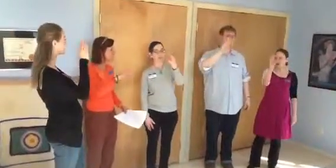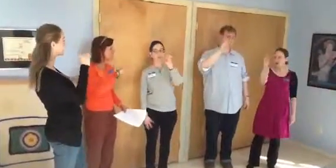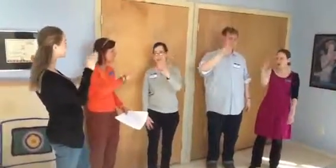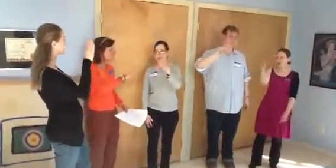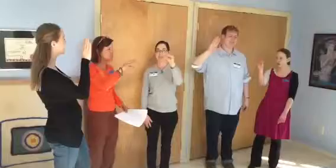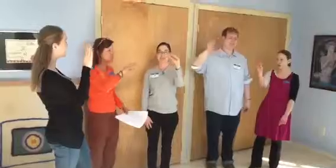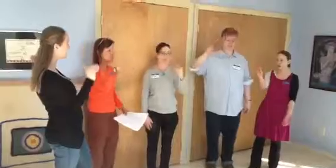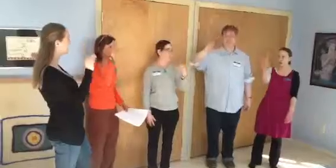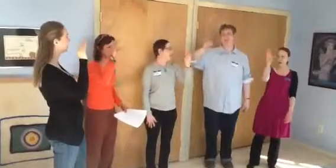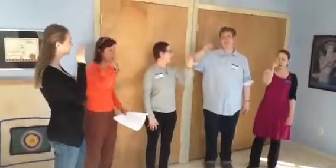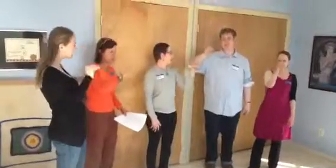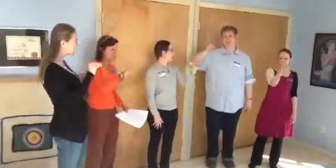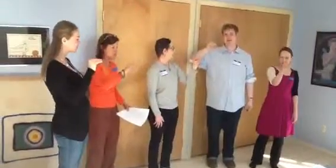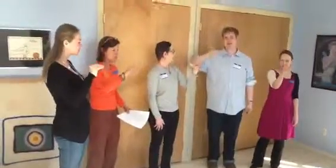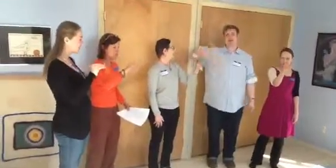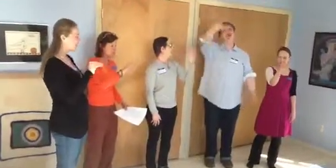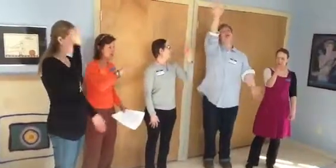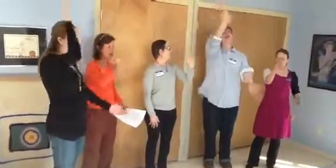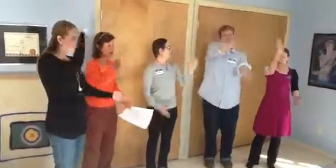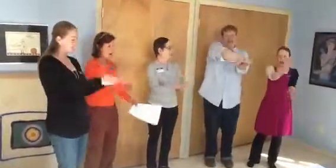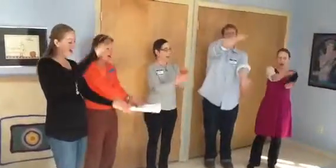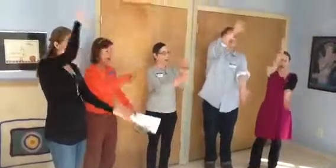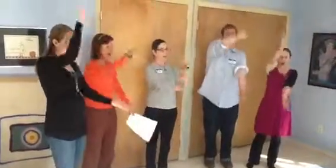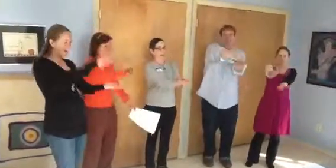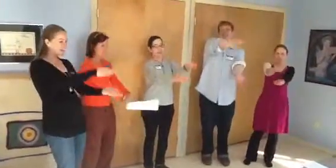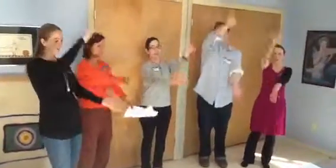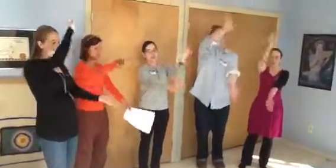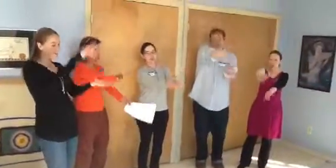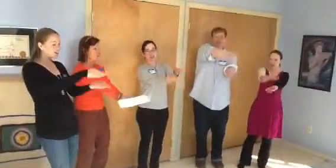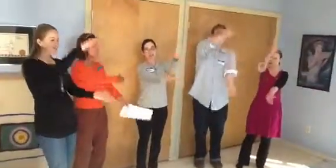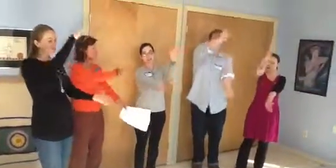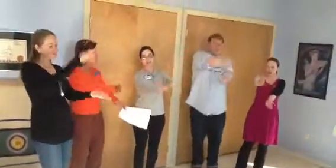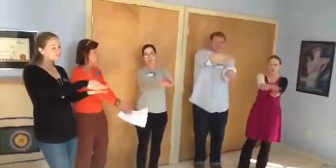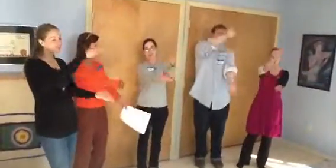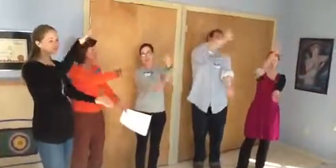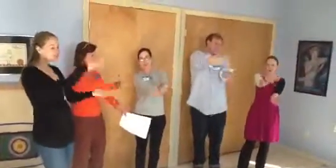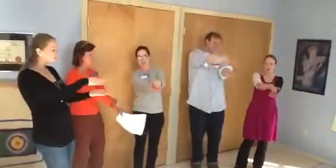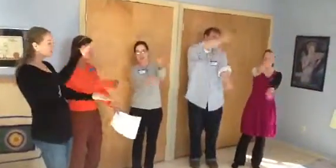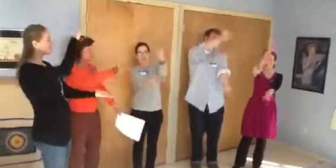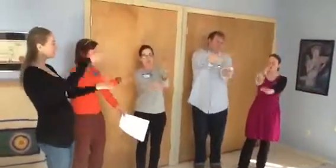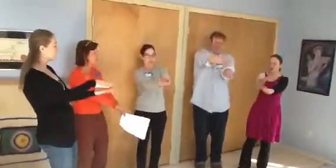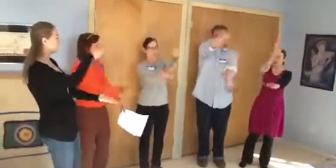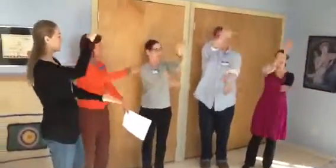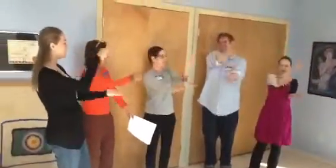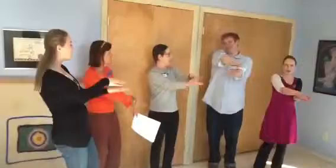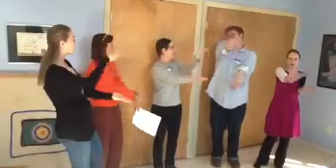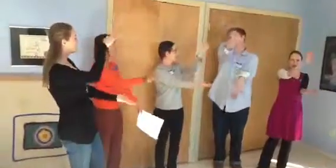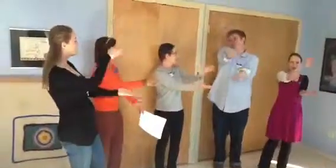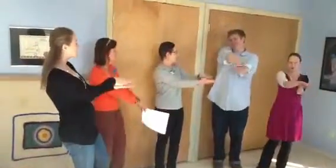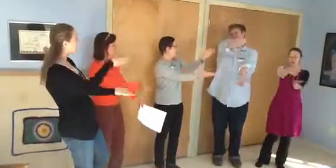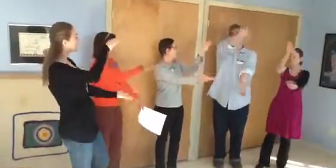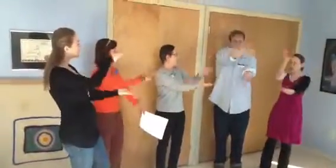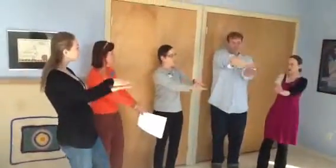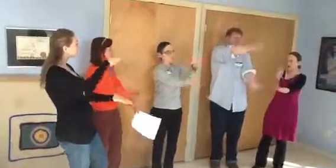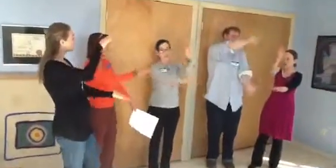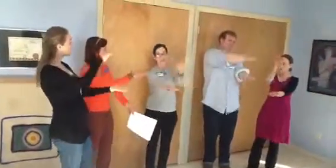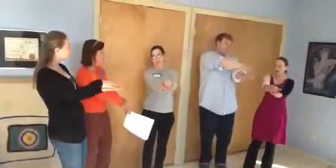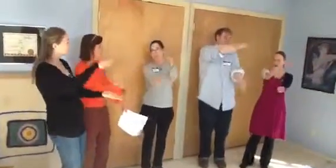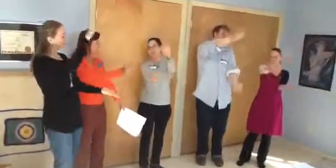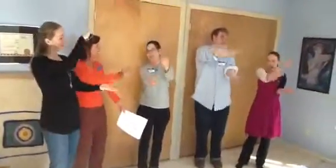do do do do. Mama shark. Daddy shark, do do do do do do. Daddy shark, do do do do do do. Daddy